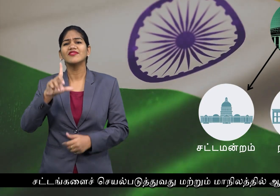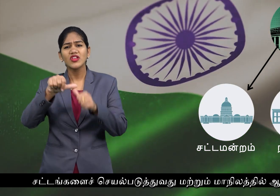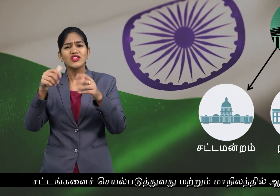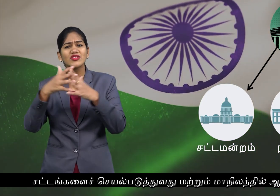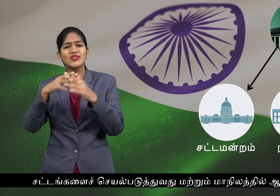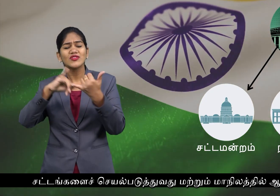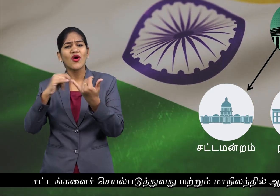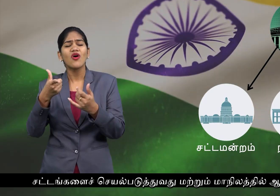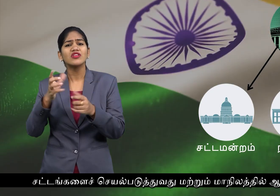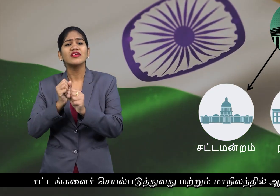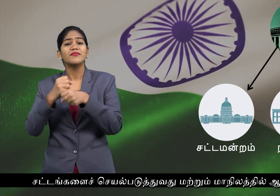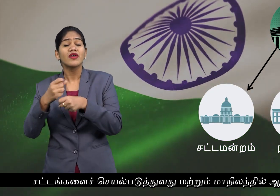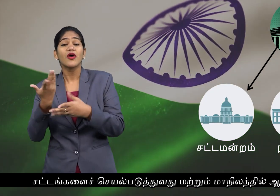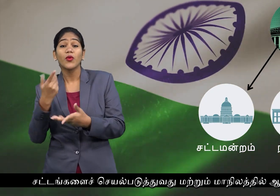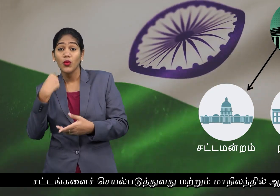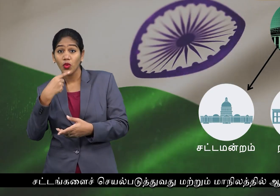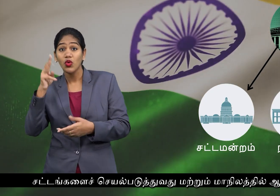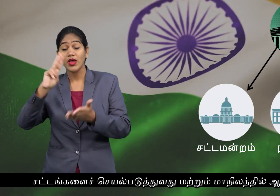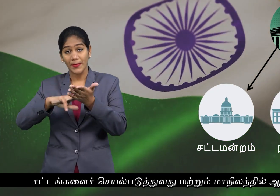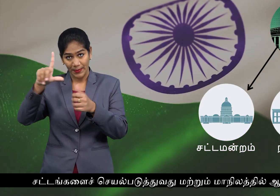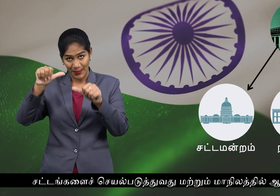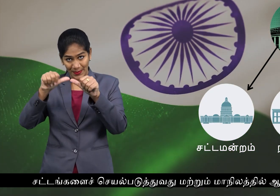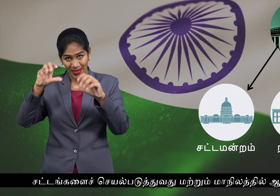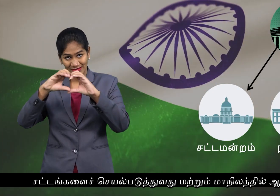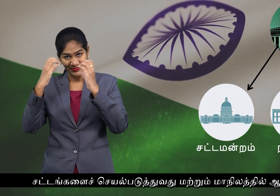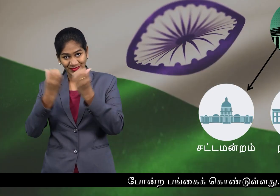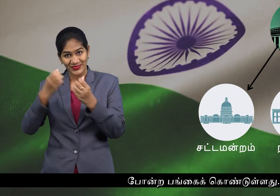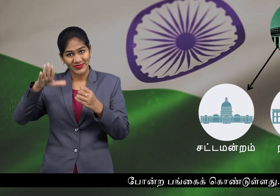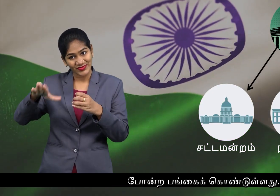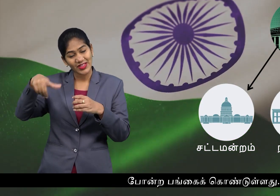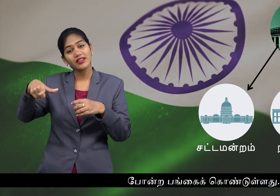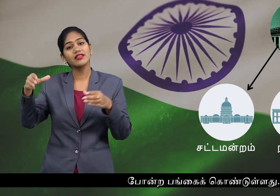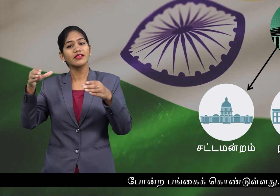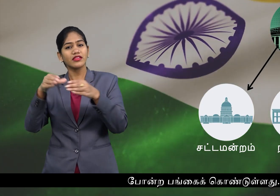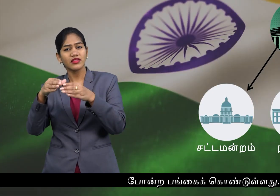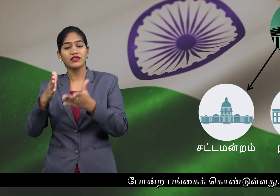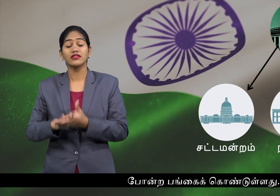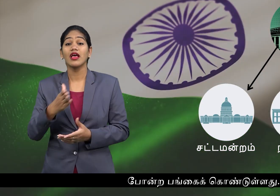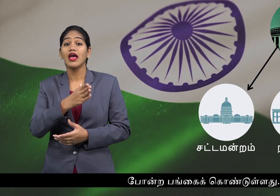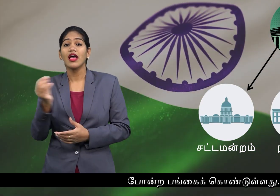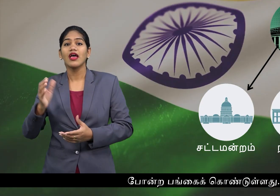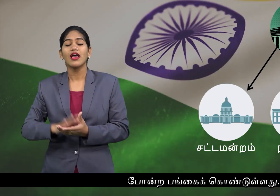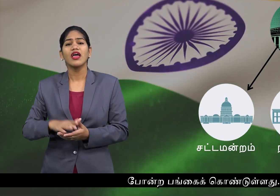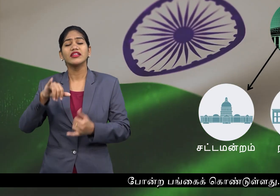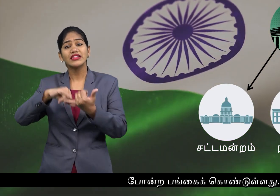சட்டங்களை செயல்படுத்துவது மற்றும் மாநிலத்தின் ஆட்சியை கவனிப்பது போன்ற பங்கைக் கொண்டுள்ளது.